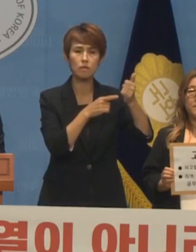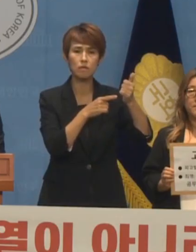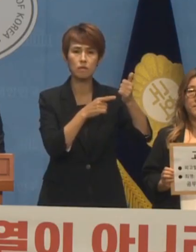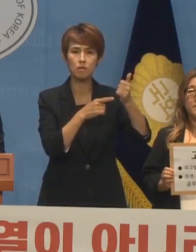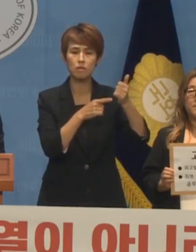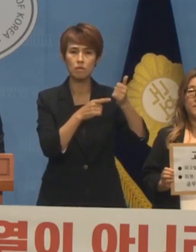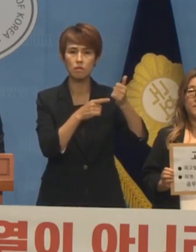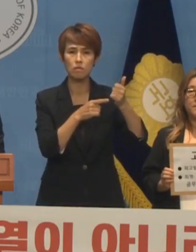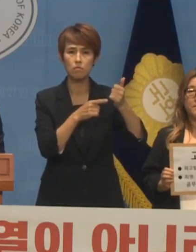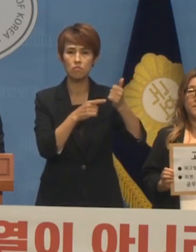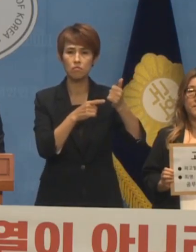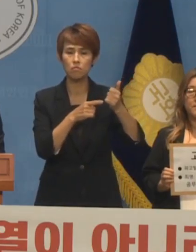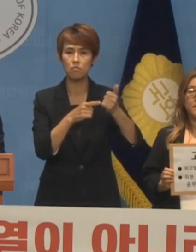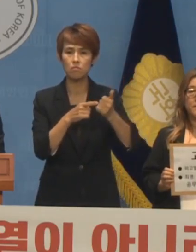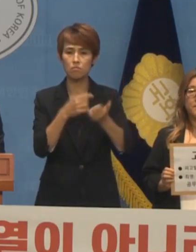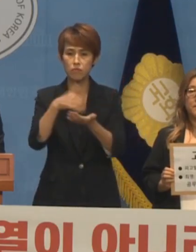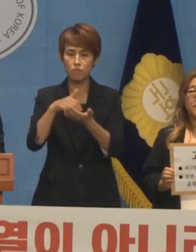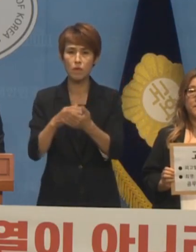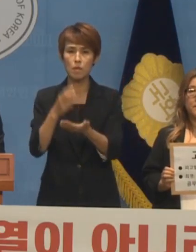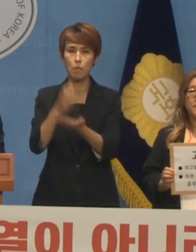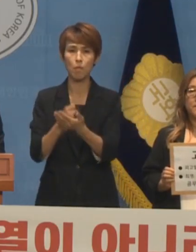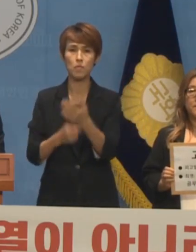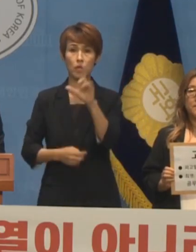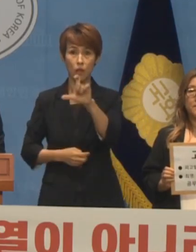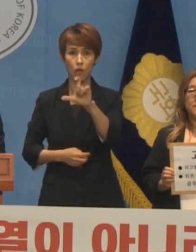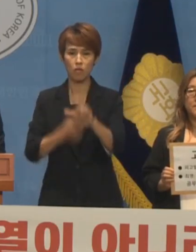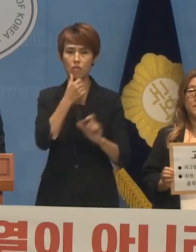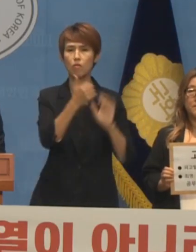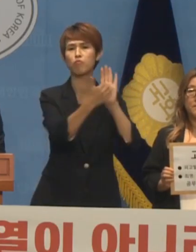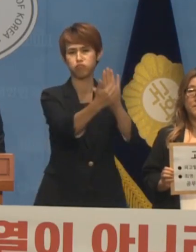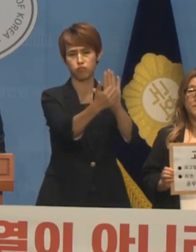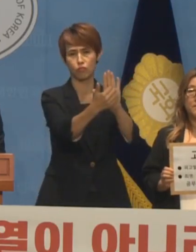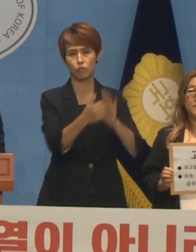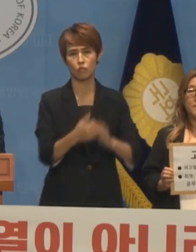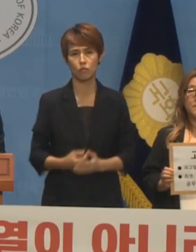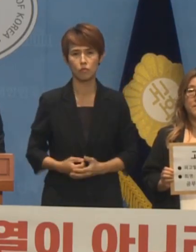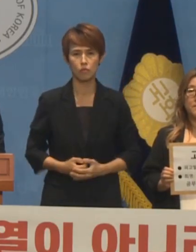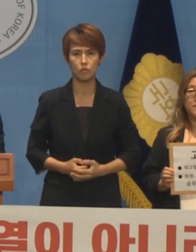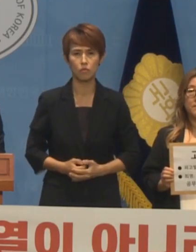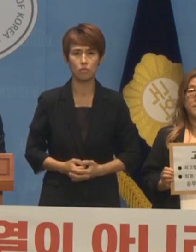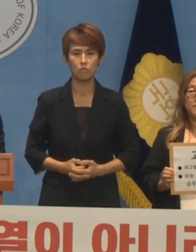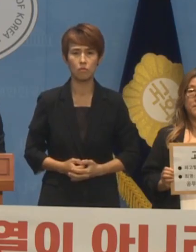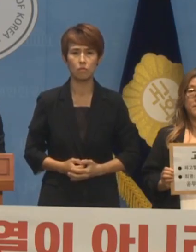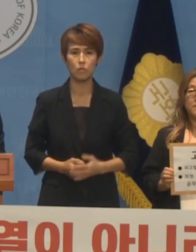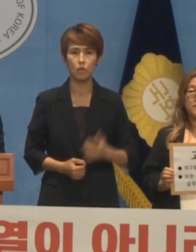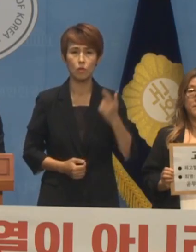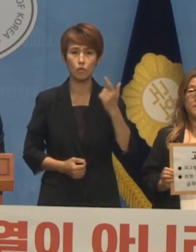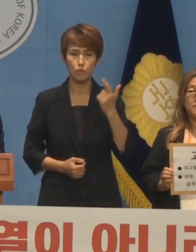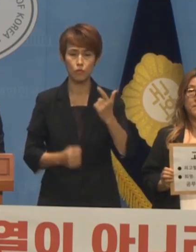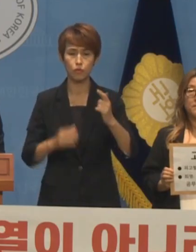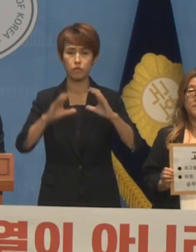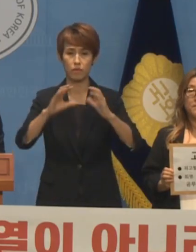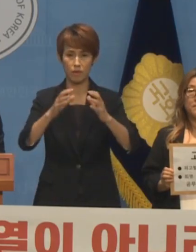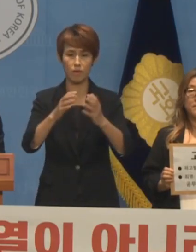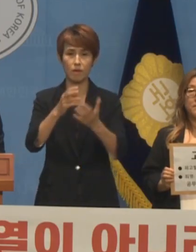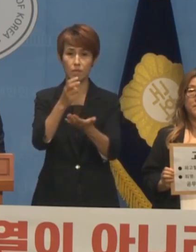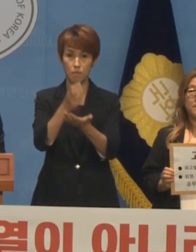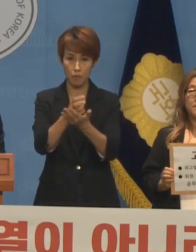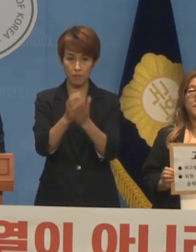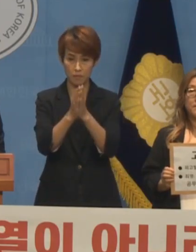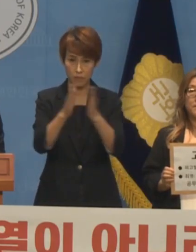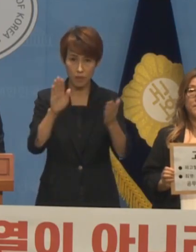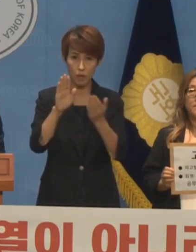총 15건의 법률안에 대해 거부권을 행사했습니다. 제6공화국을 출범시킨 1987년 헌법체제